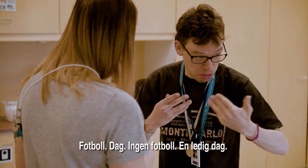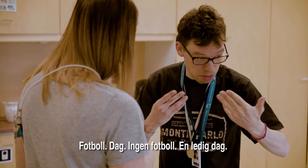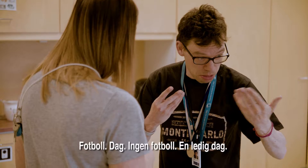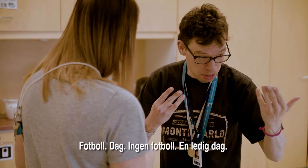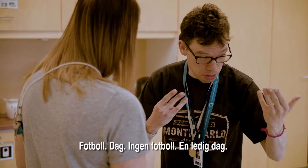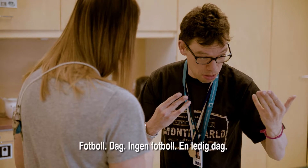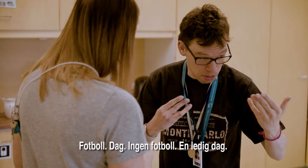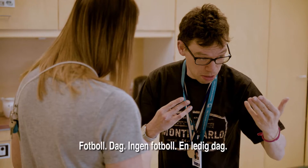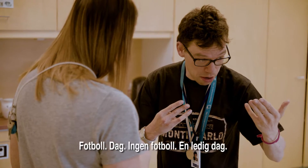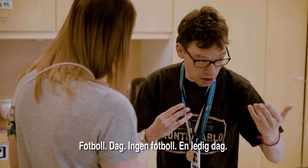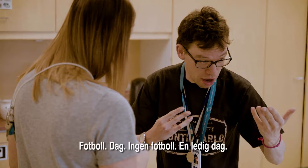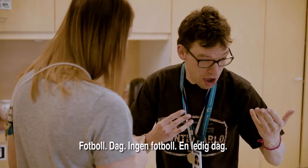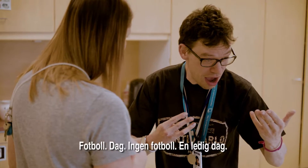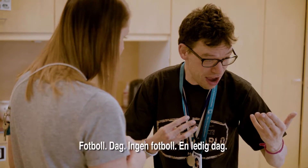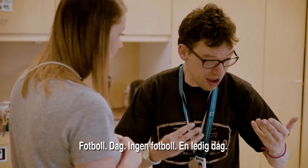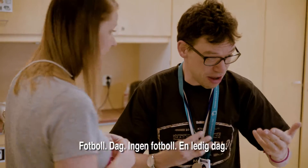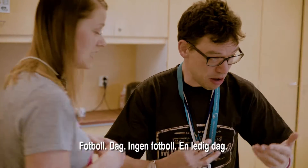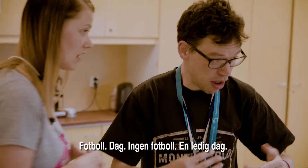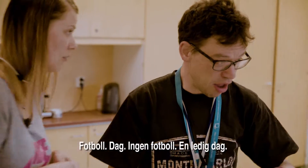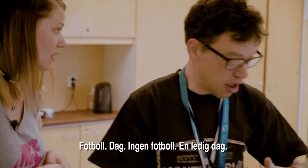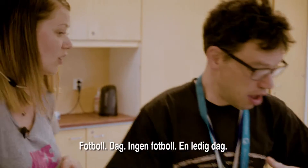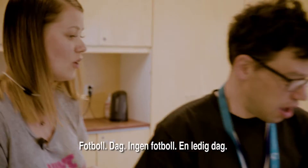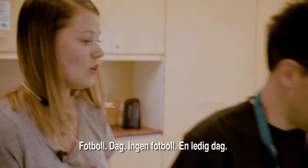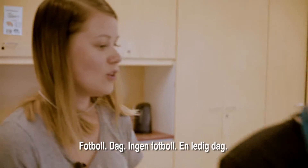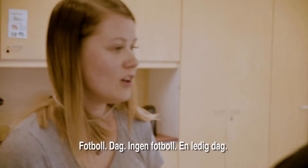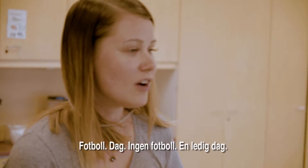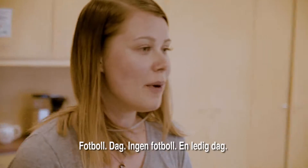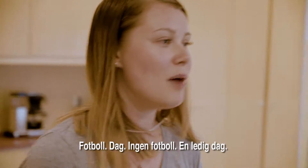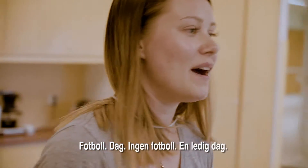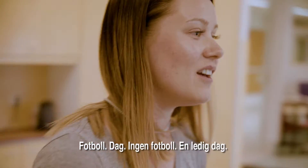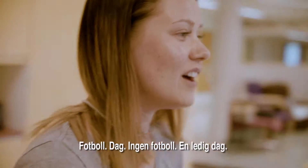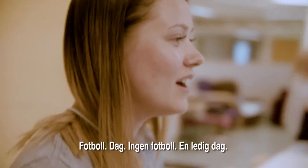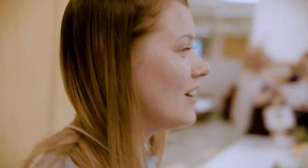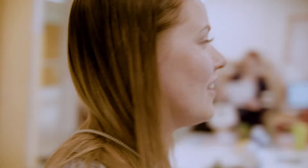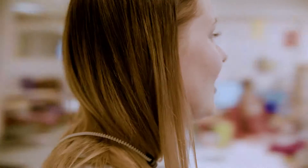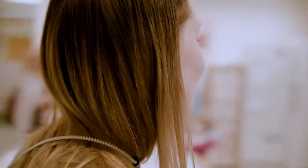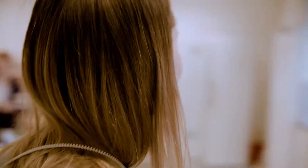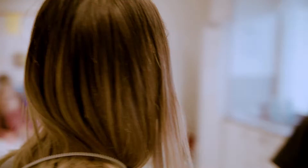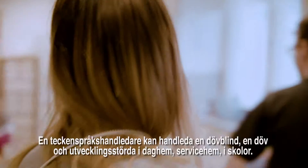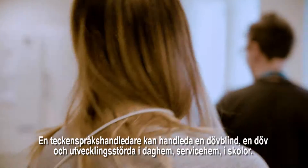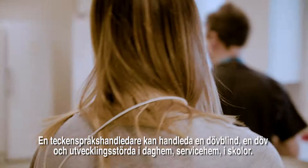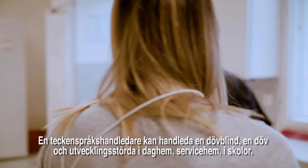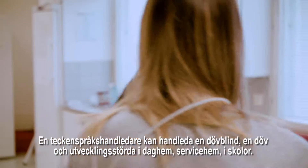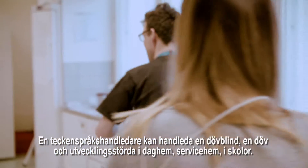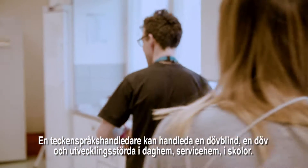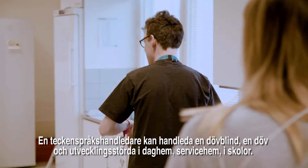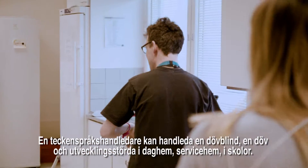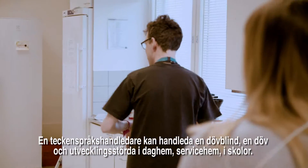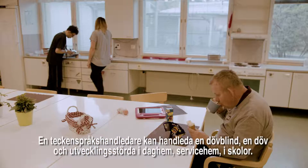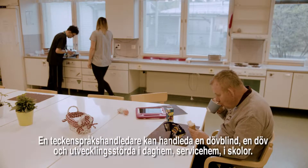Jalkapallo. Päivä. Ei jalkapalloa. Vapaapäivä. Viittomakielen ohjaaja